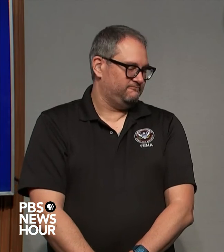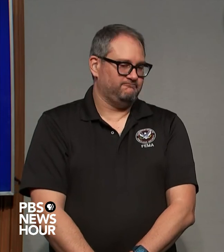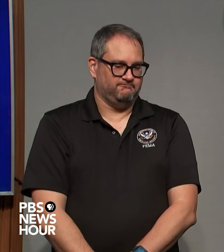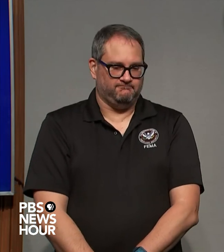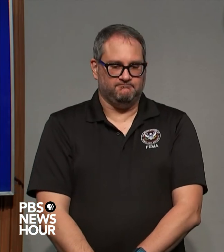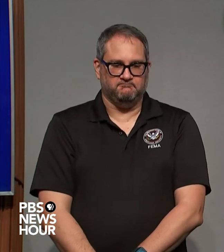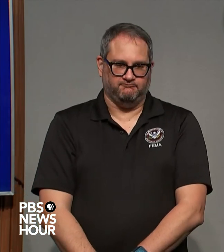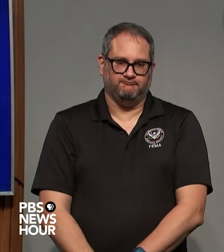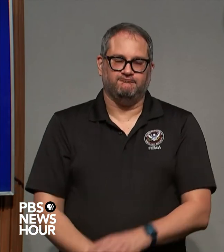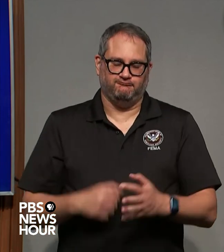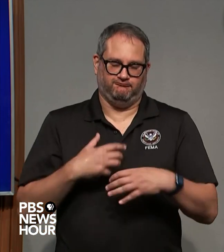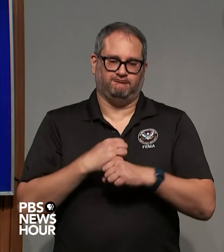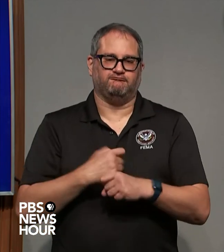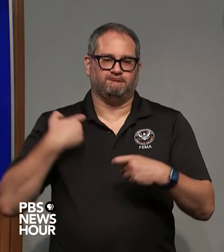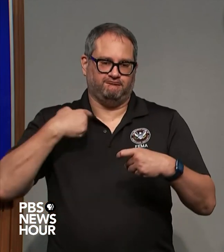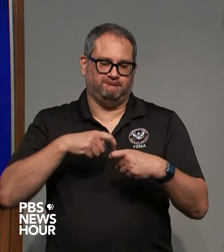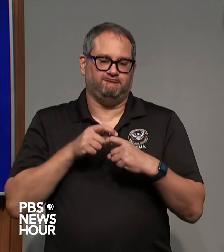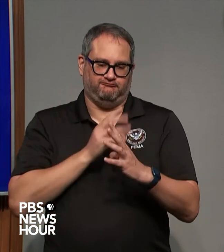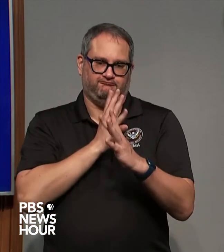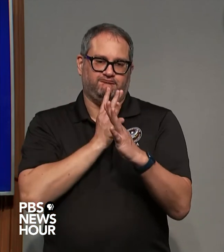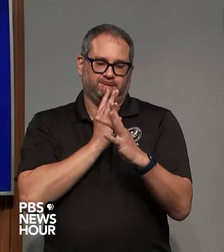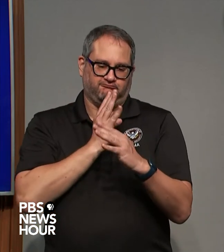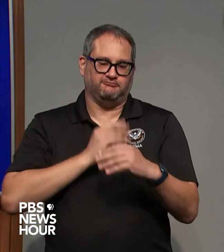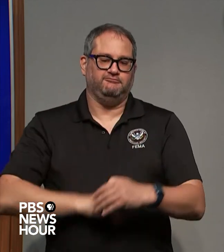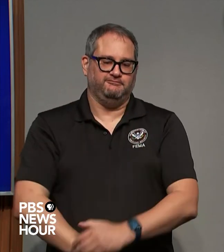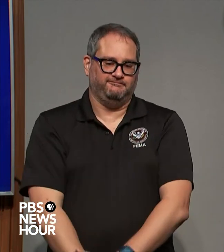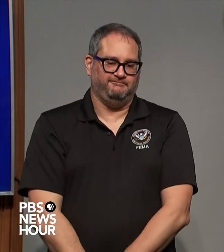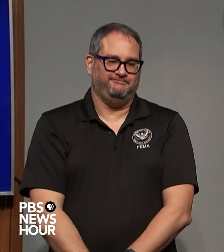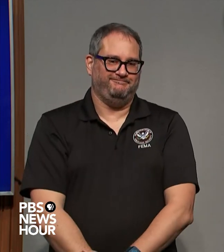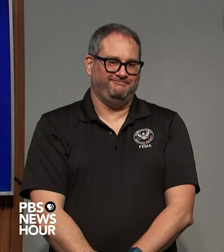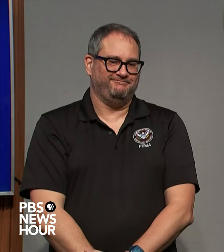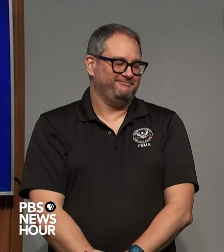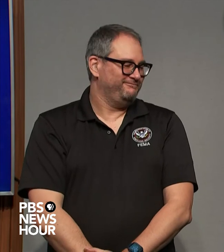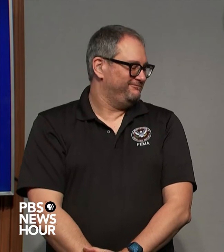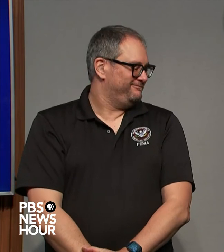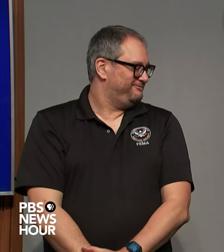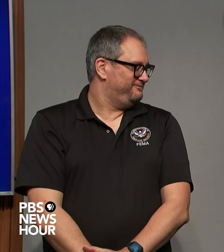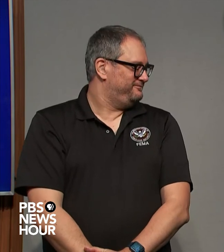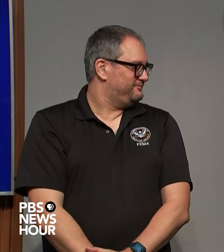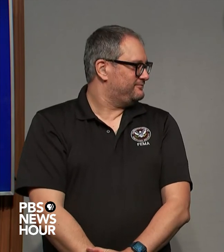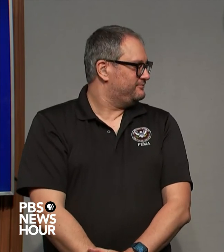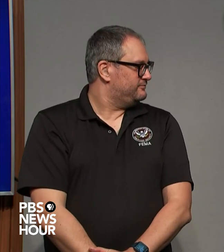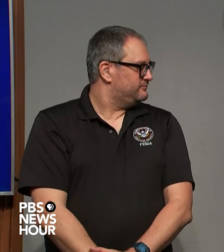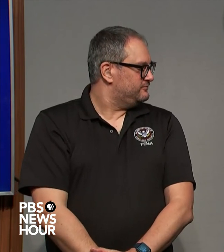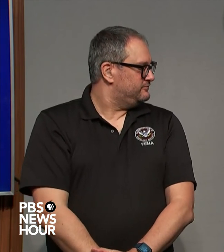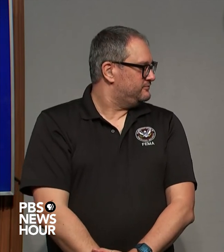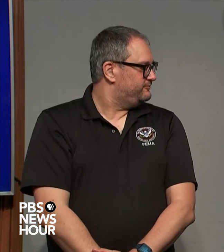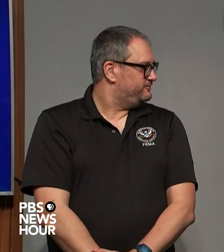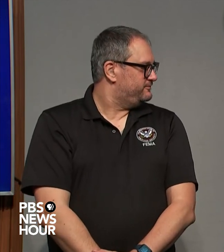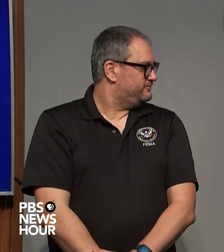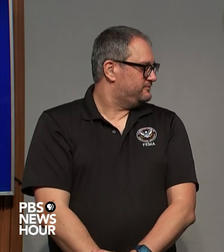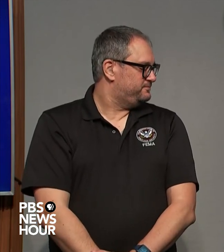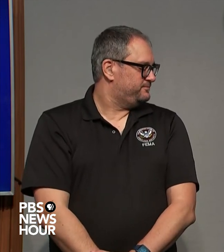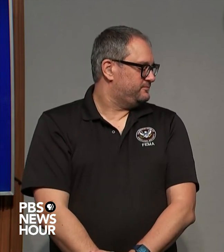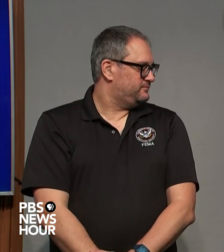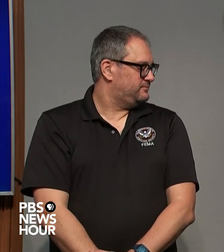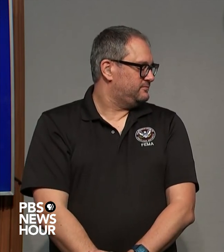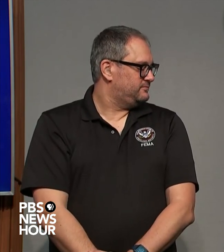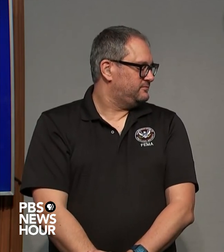necesidades de hospitales del estado de florida centros de cuidado de adultos mayores y de diálisis también